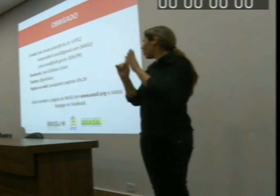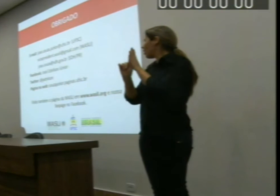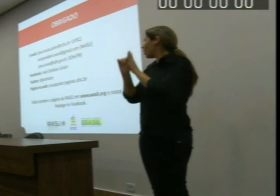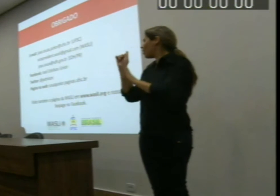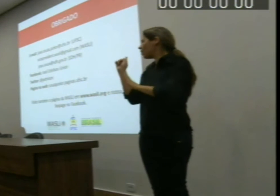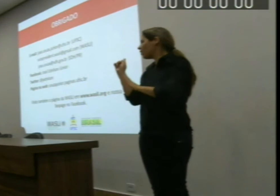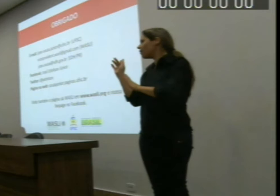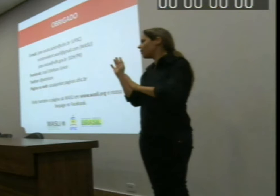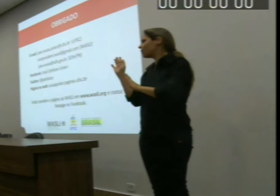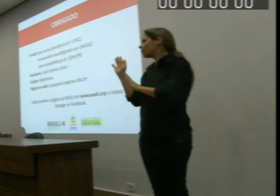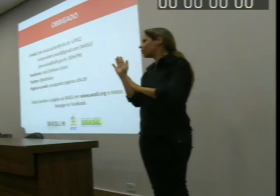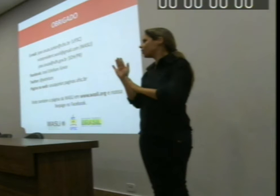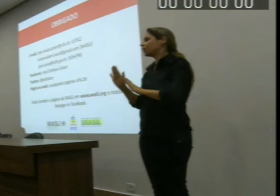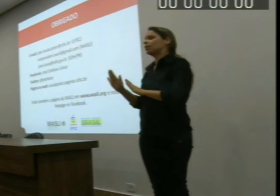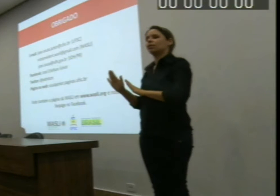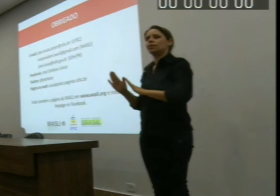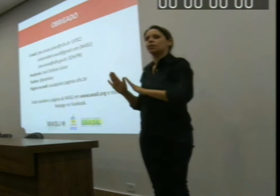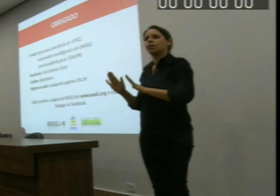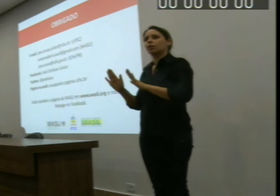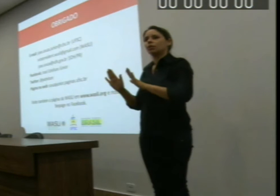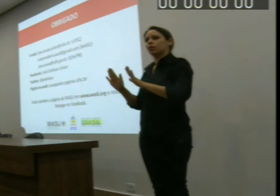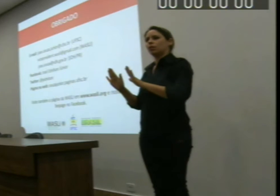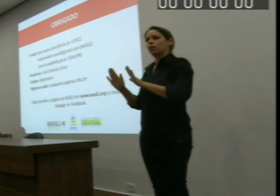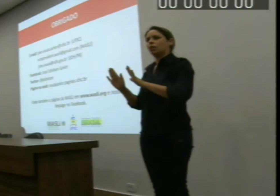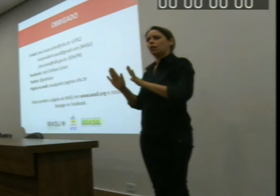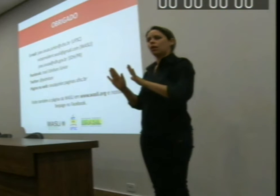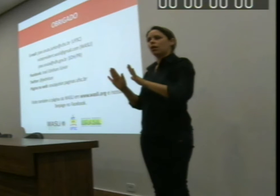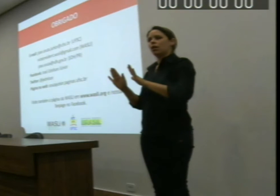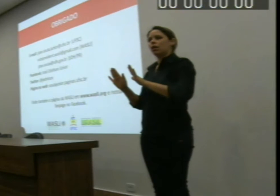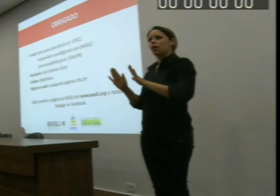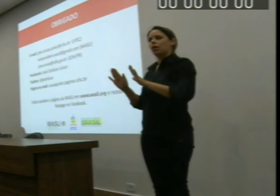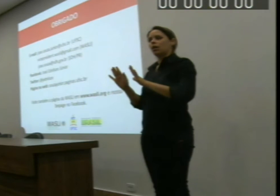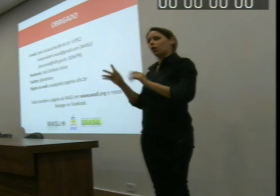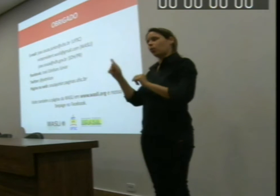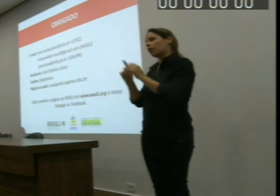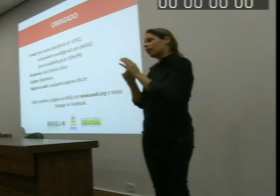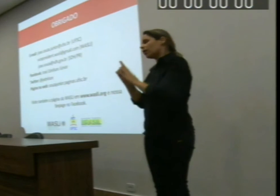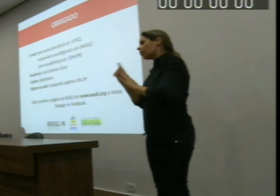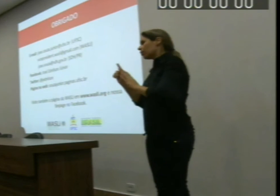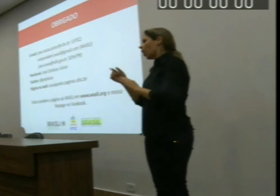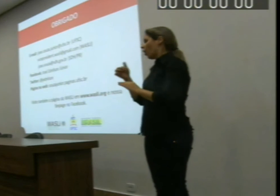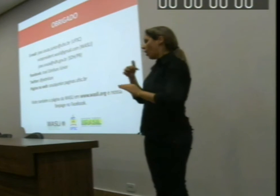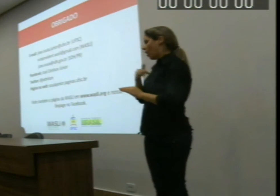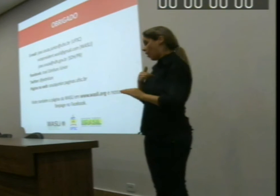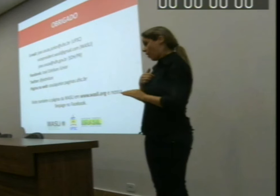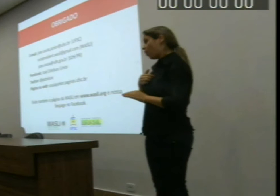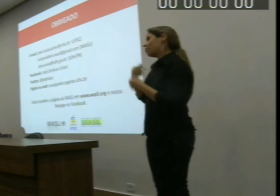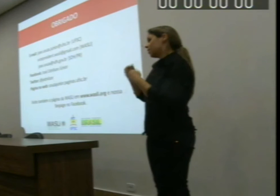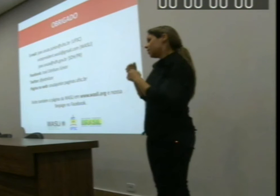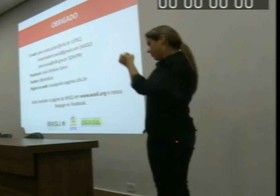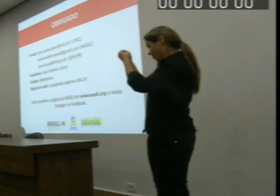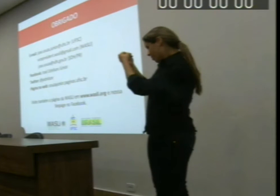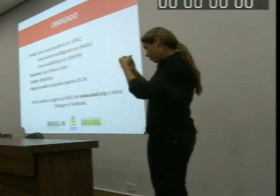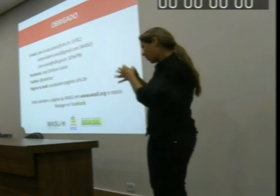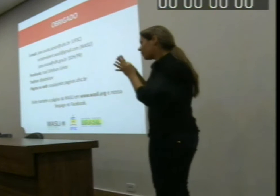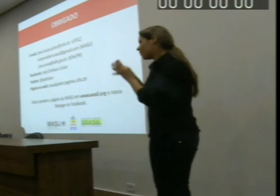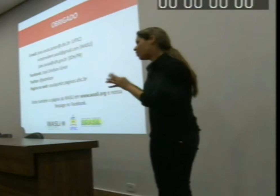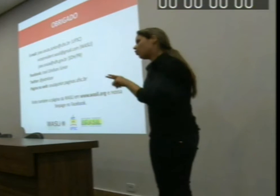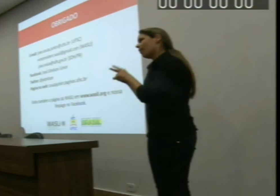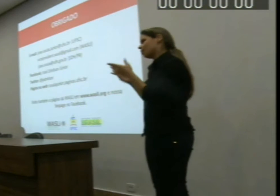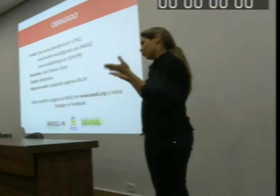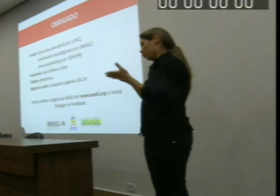a a uma conclusão na nossa conversa eu não tenho nessa nessa parte assim eu eu teria que especificar o que era mas eu não não vou